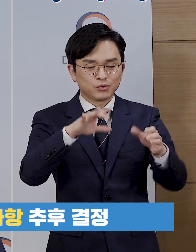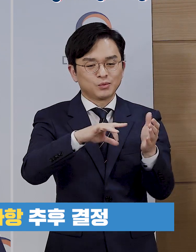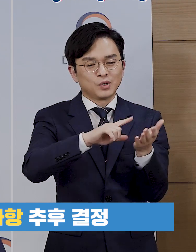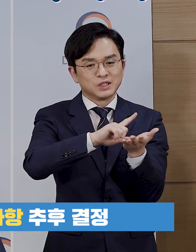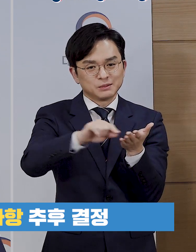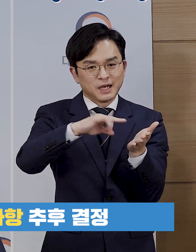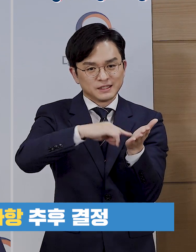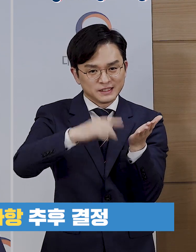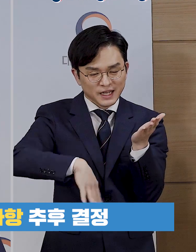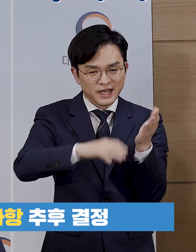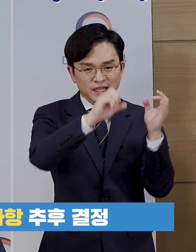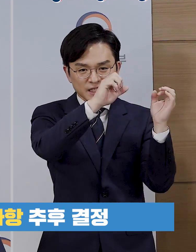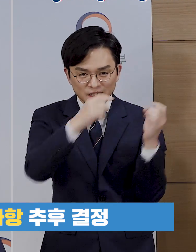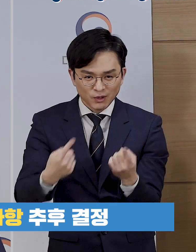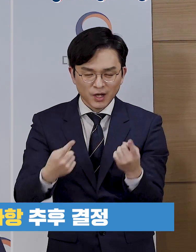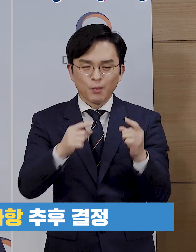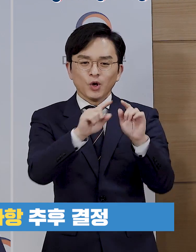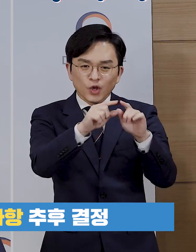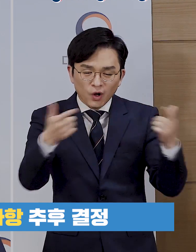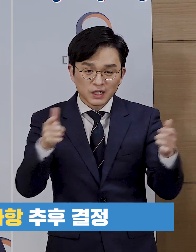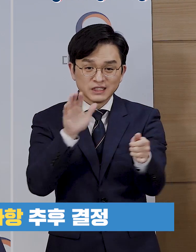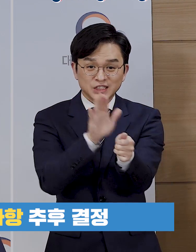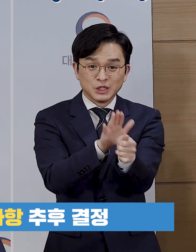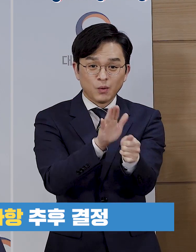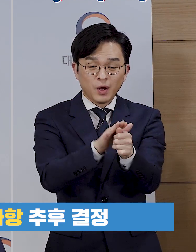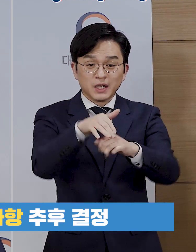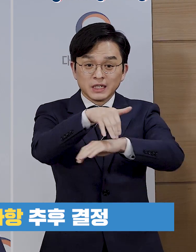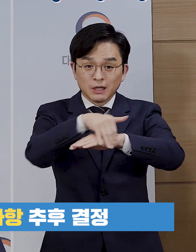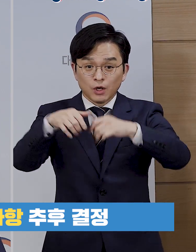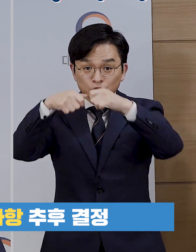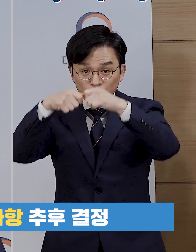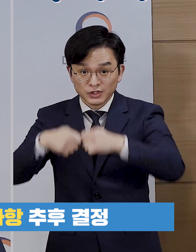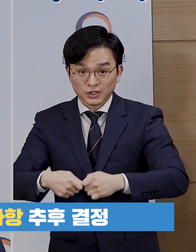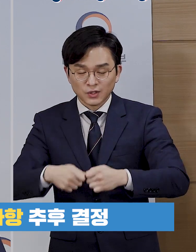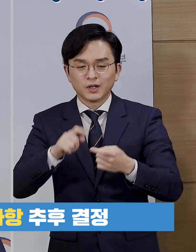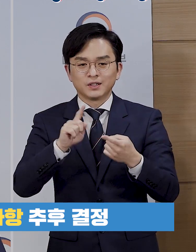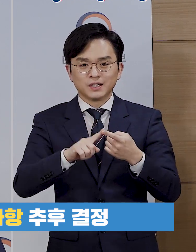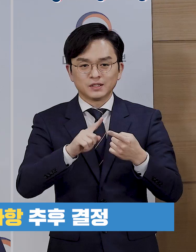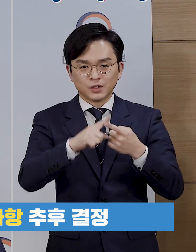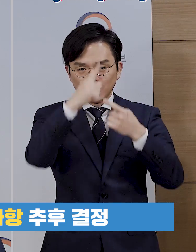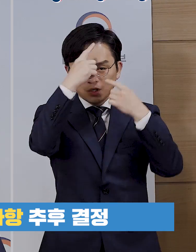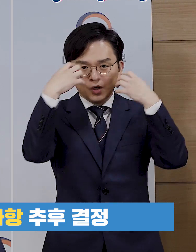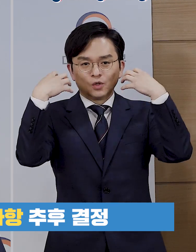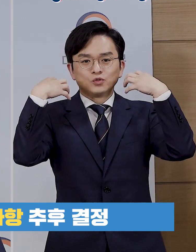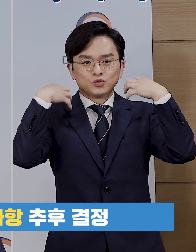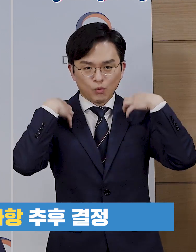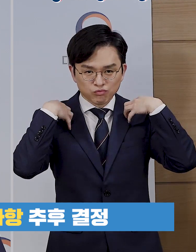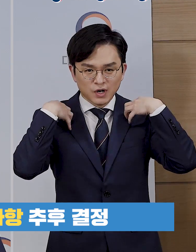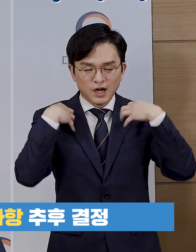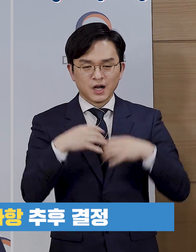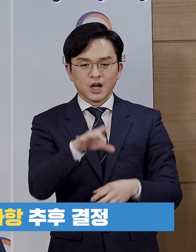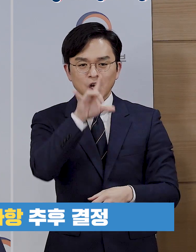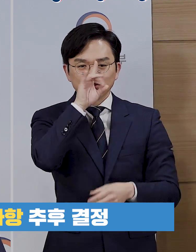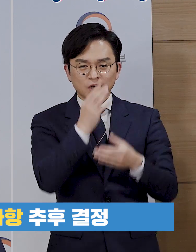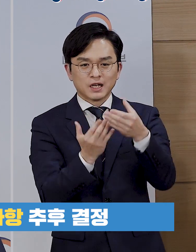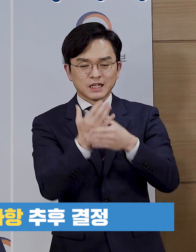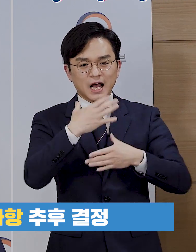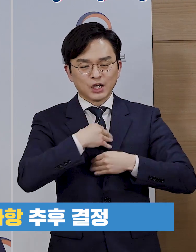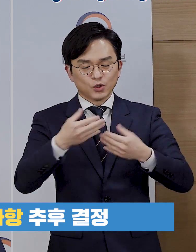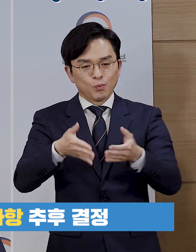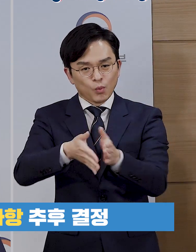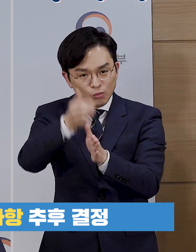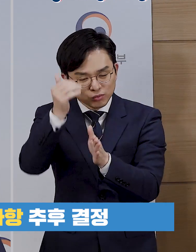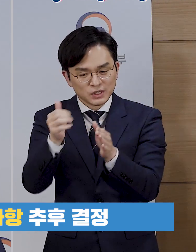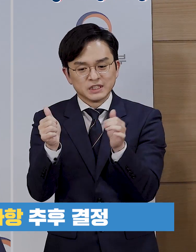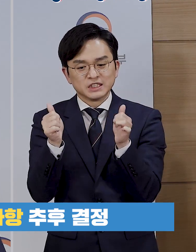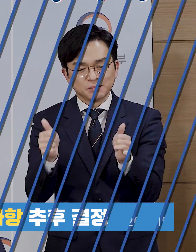부담 완화 등 세부적인 지원 사항에 대해서는 관계부처 협의와 중앙재난안전대책본부 심의를 통해